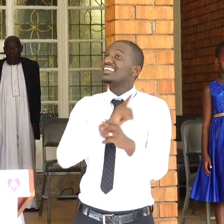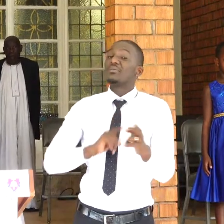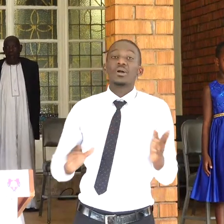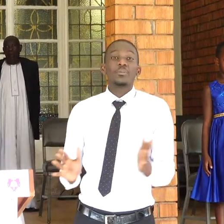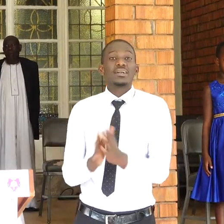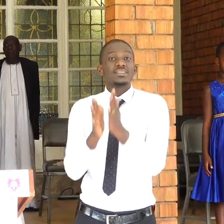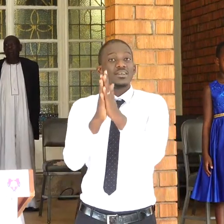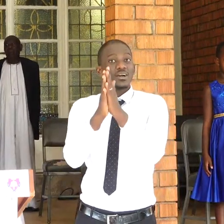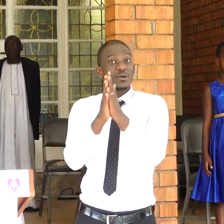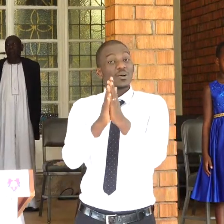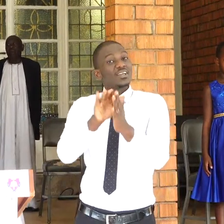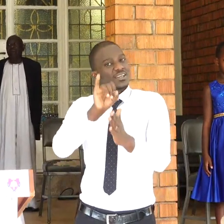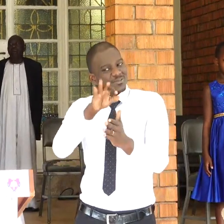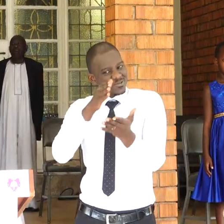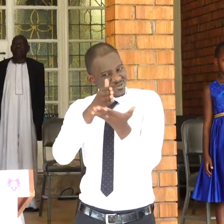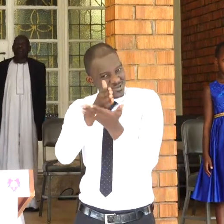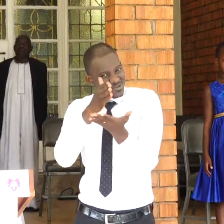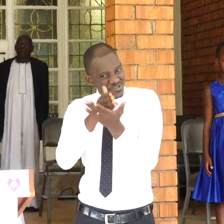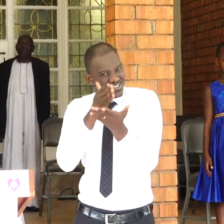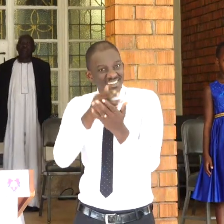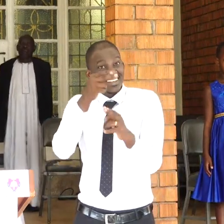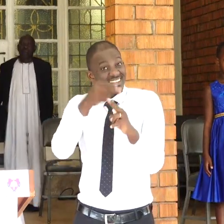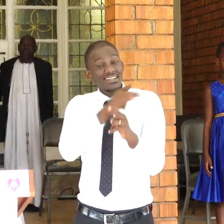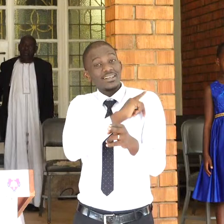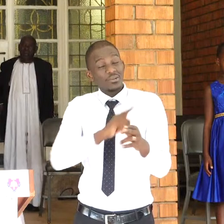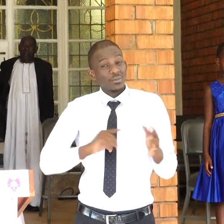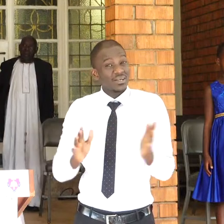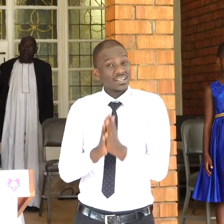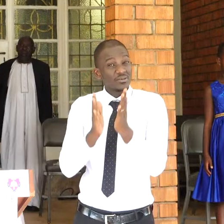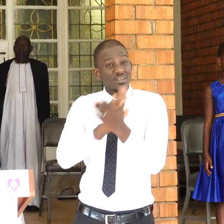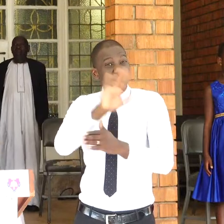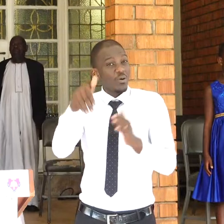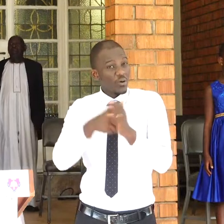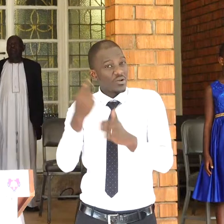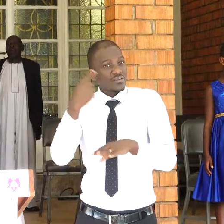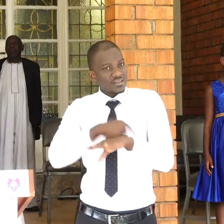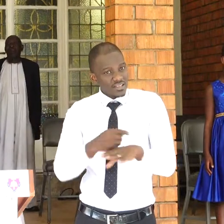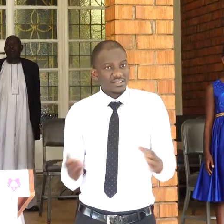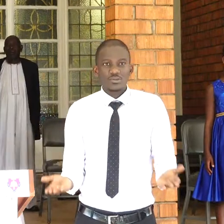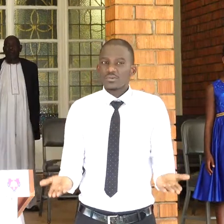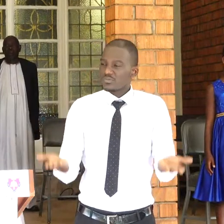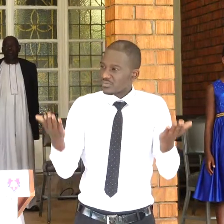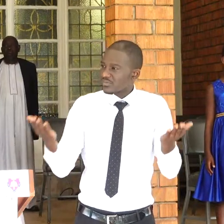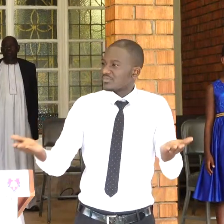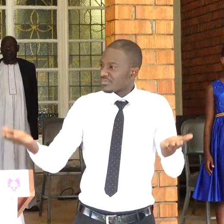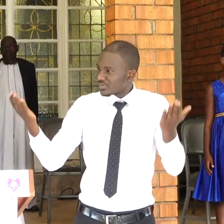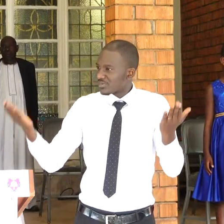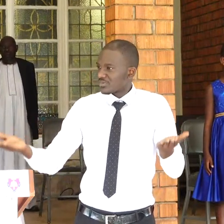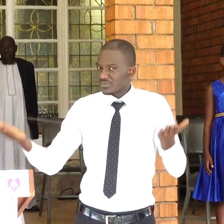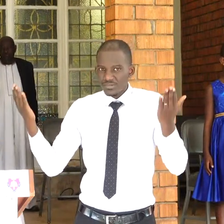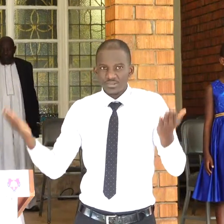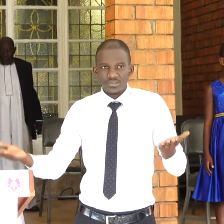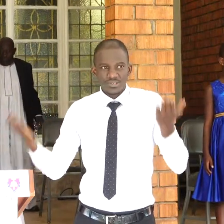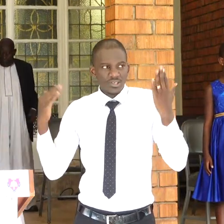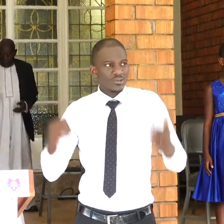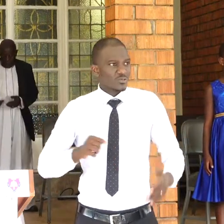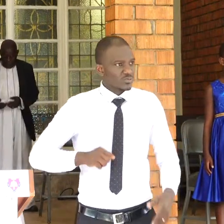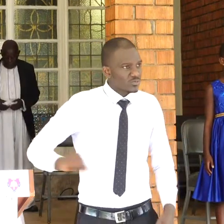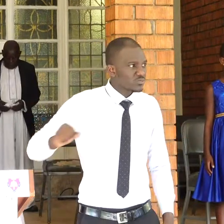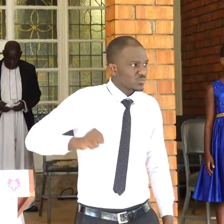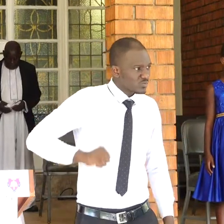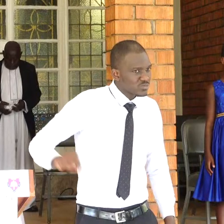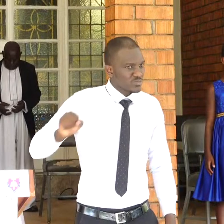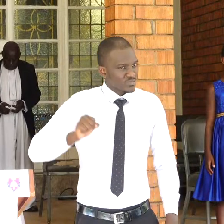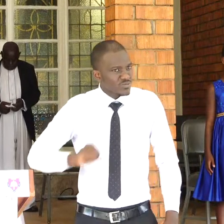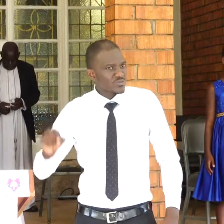Ddala balibanga erinnya lya Mukama lyakutenderezebwa ebiro byonna. Buli omu w'olisituka tukuba omuziki nga